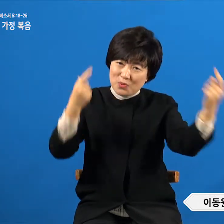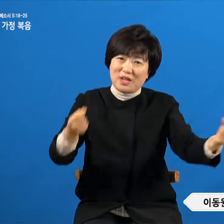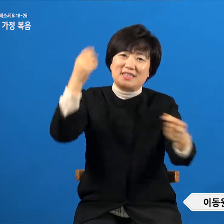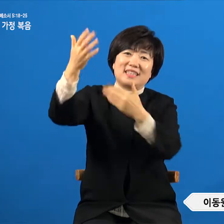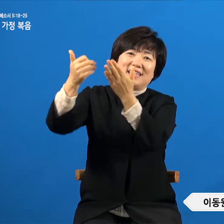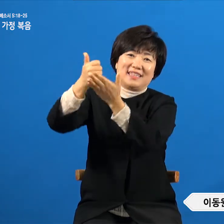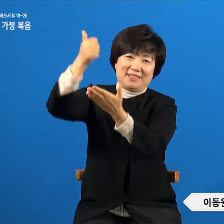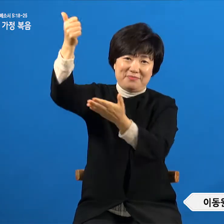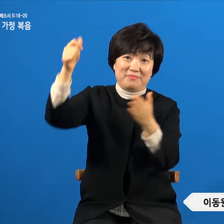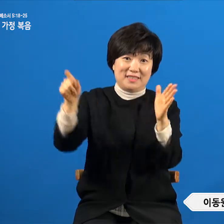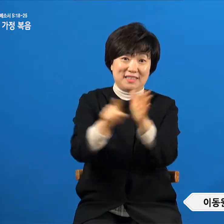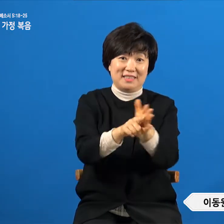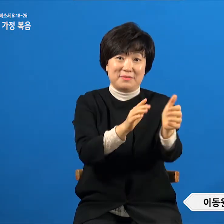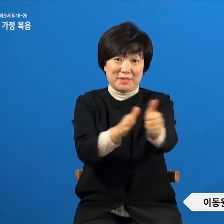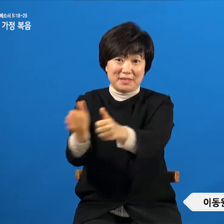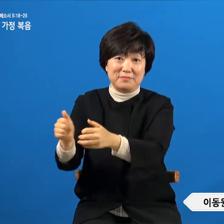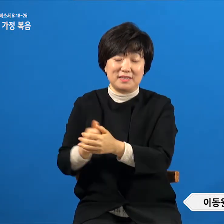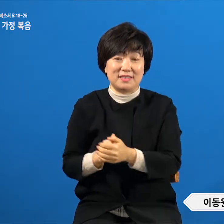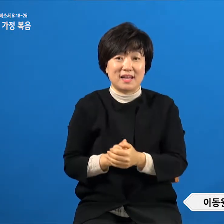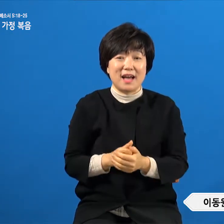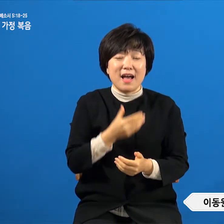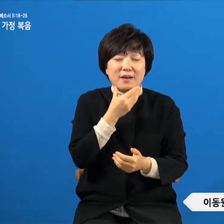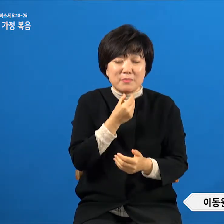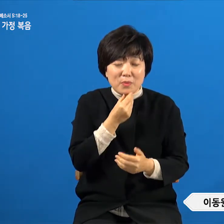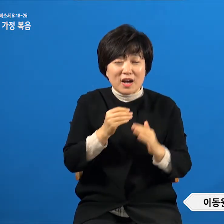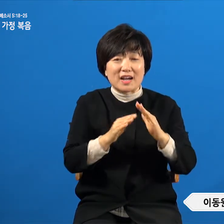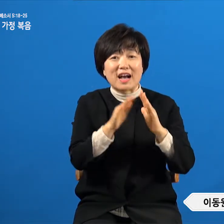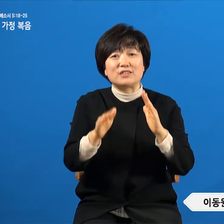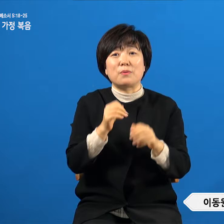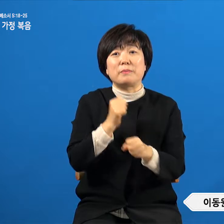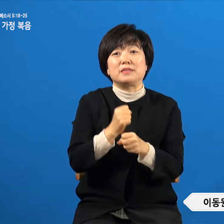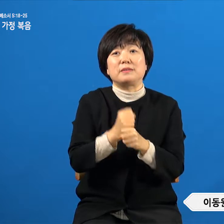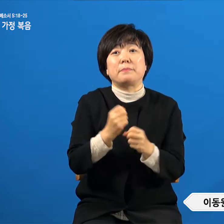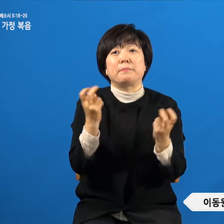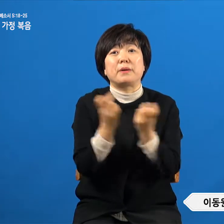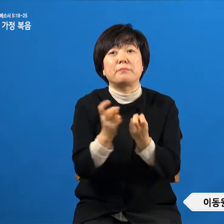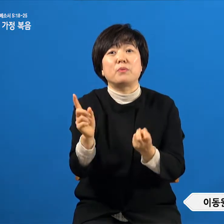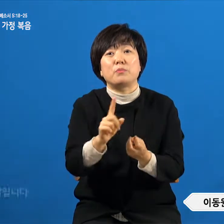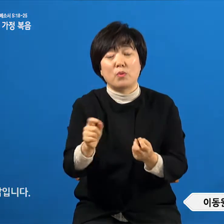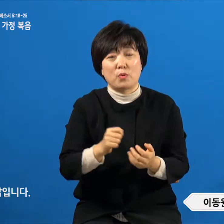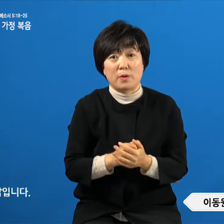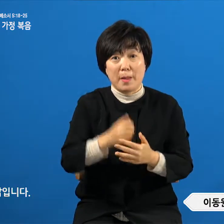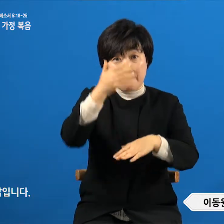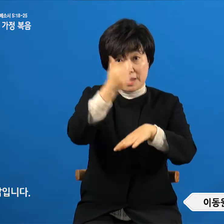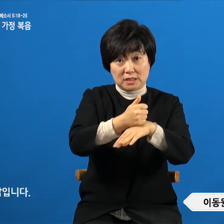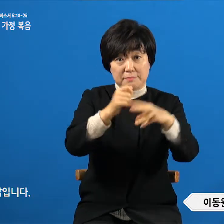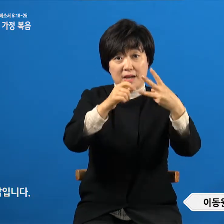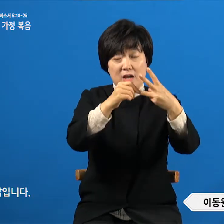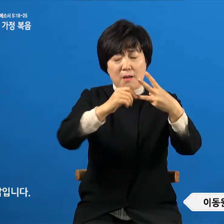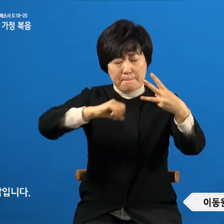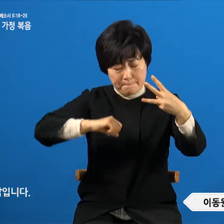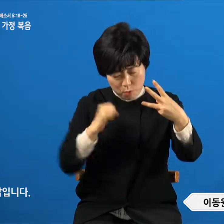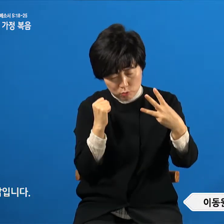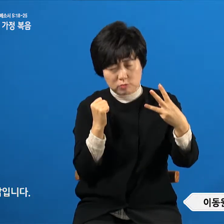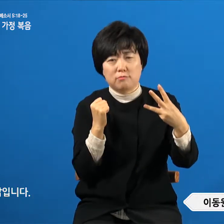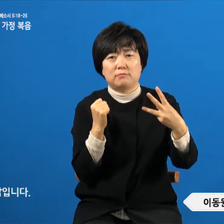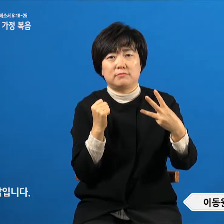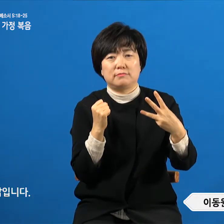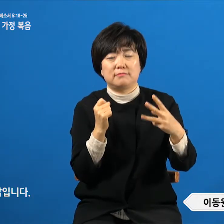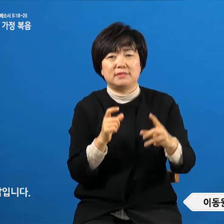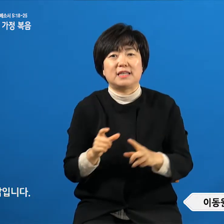것을 믿으시기 바랍니다. 어떻게 해피 패밀리의 삶을 살 수가 있습니까? 마지막 세 번째로 복종하는